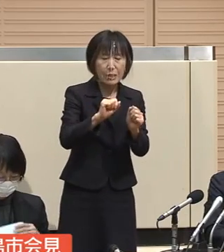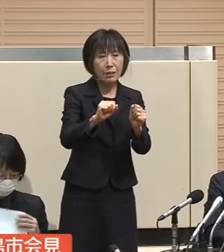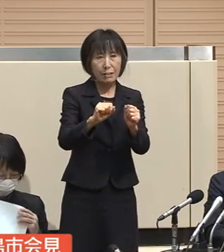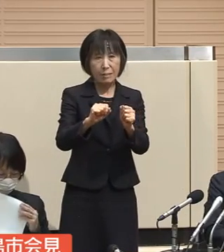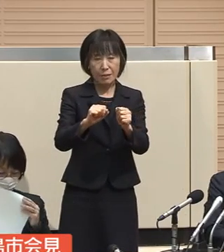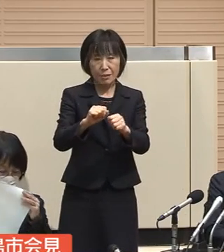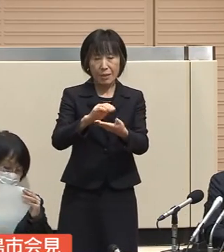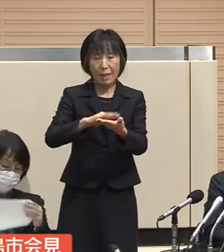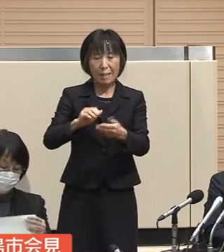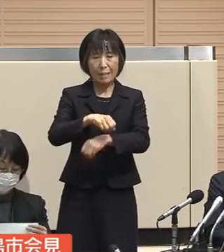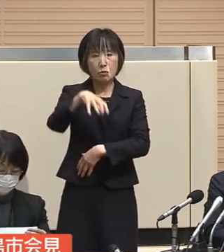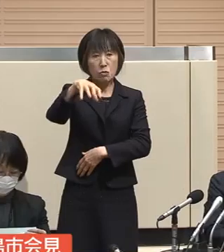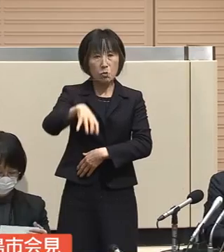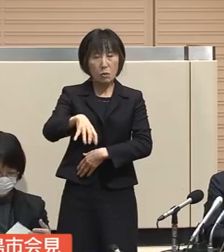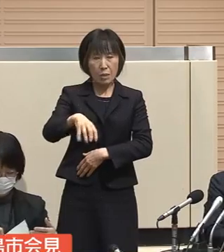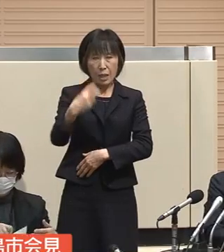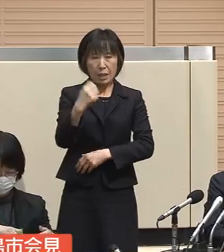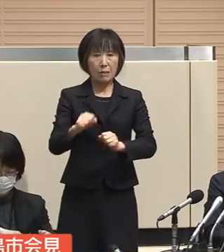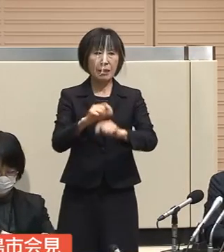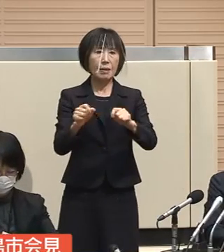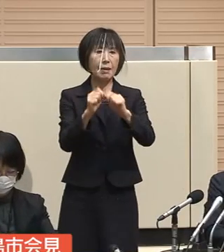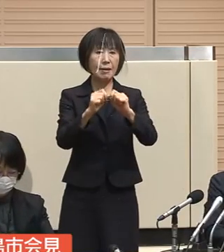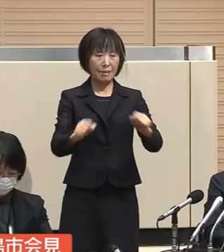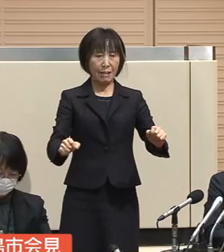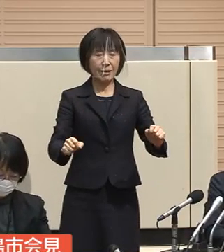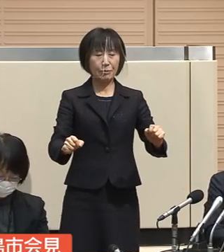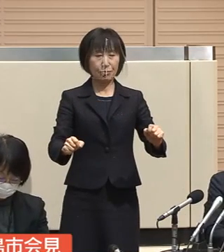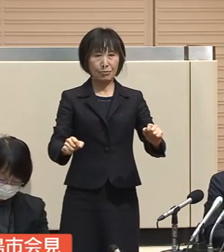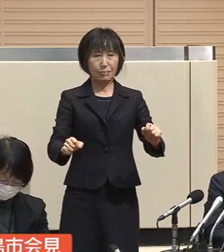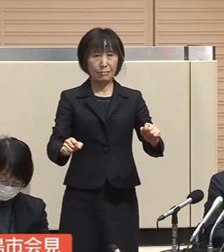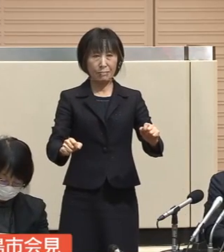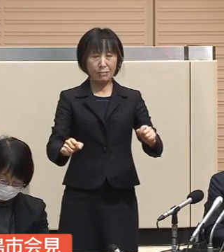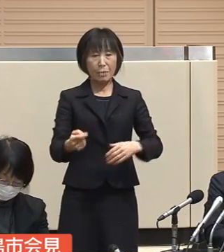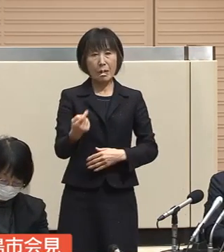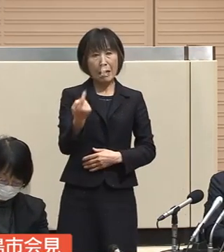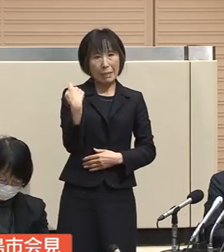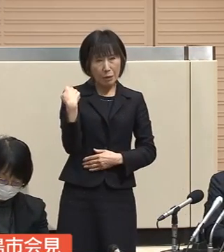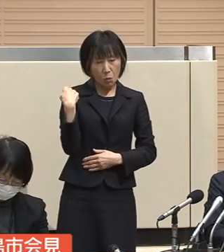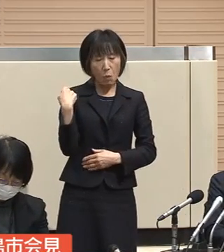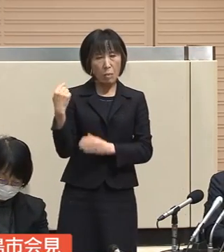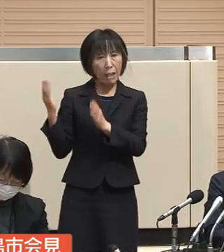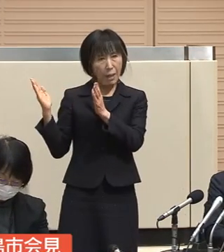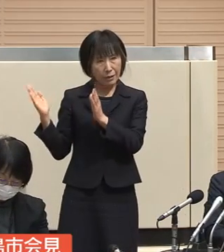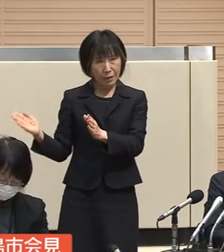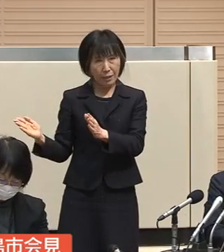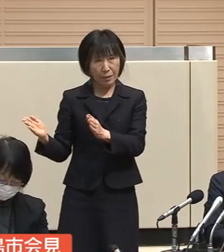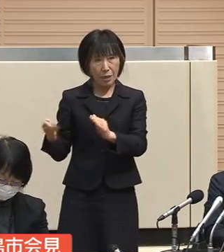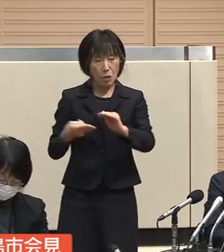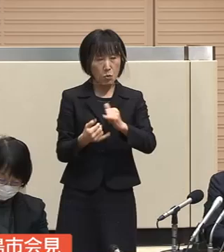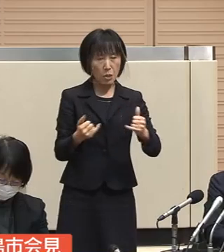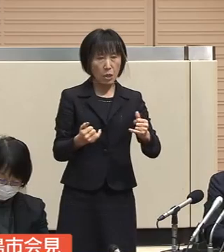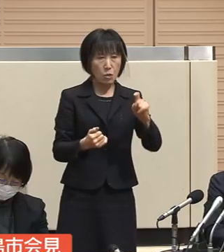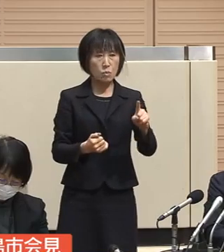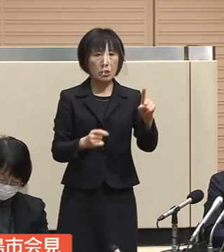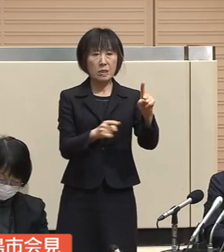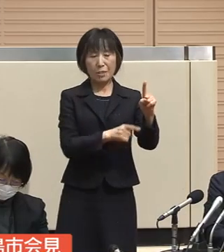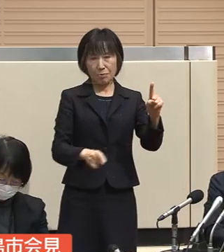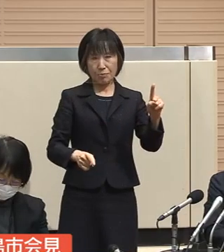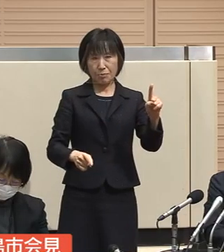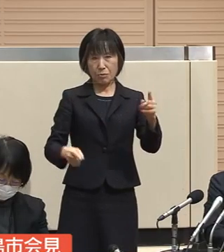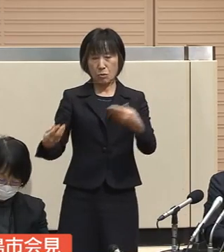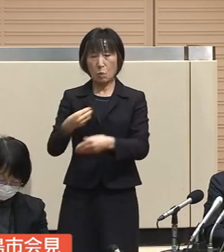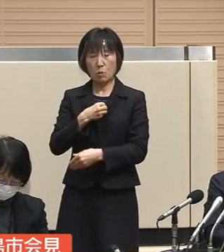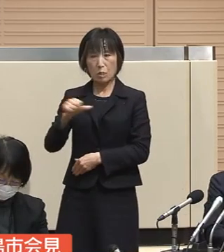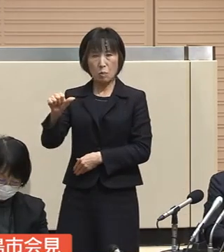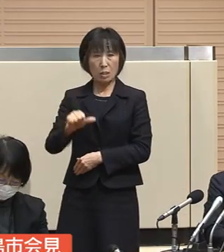衛生研究所で PCR 検査を実施したところ、昨日中に入所者11名と職